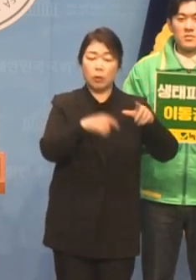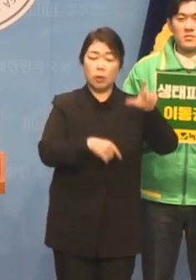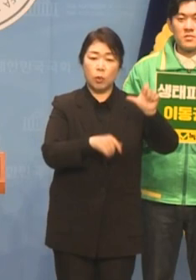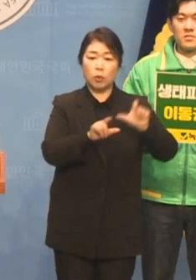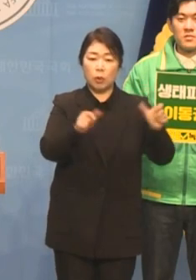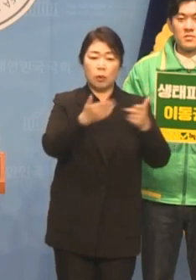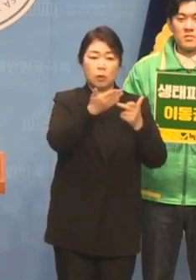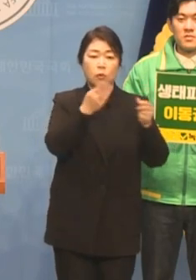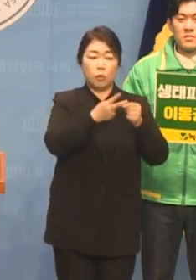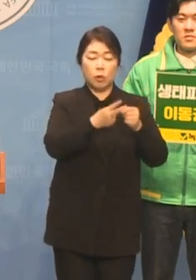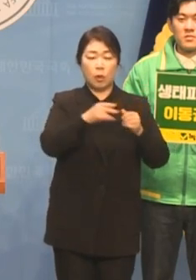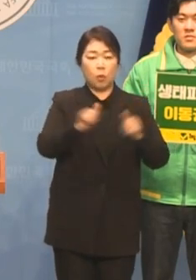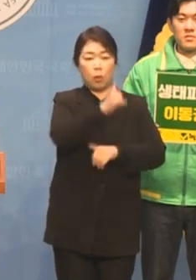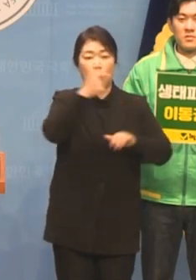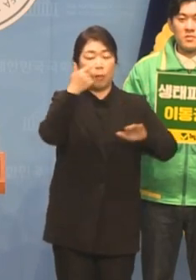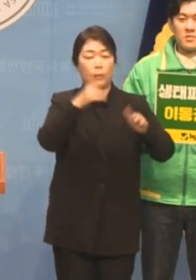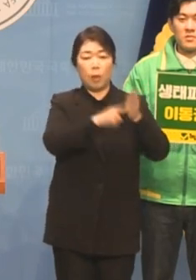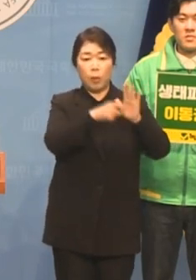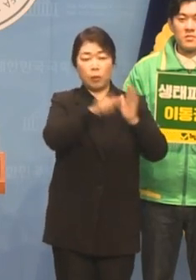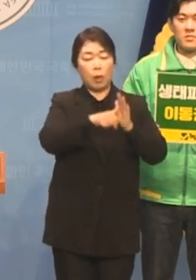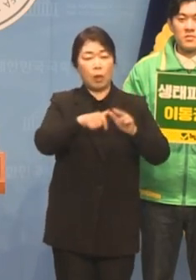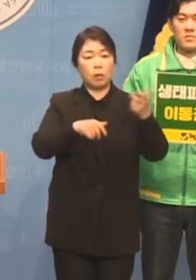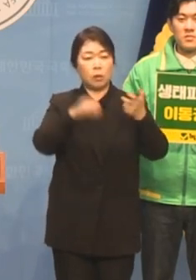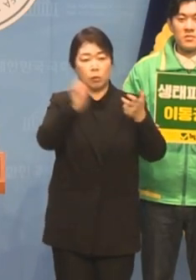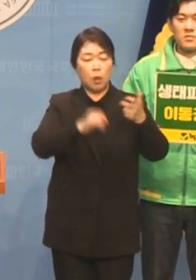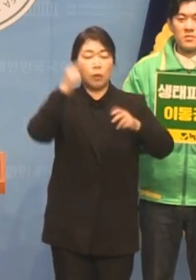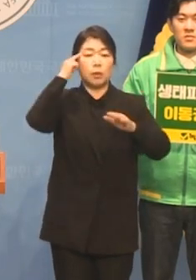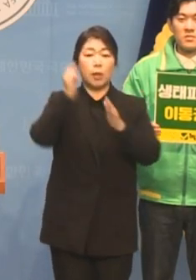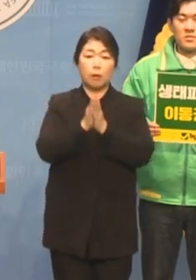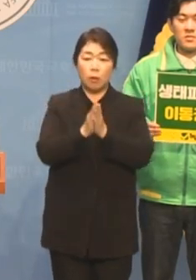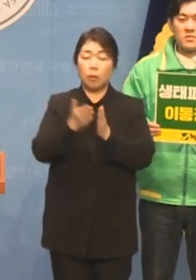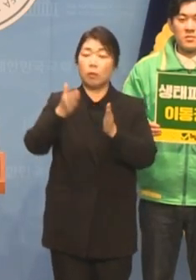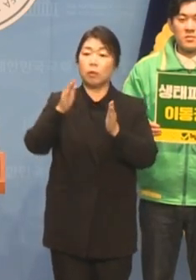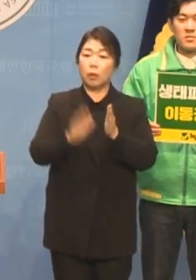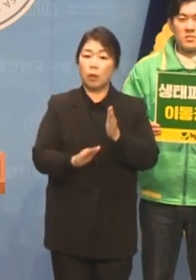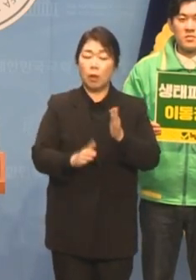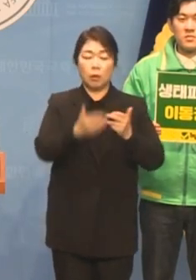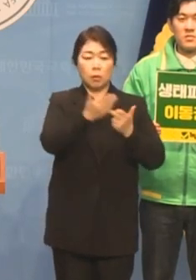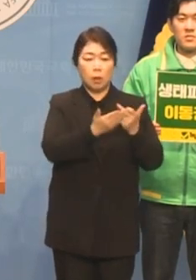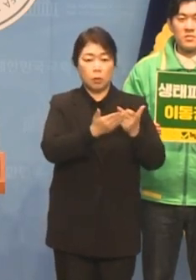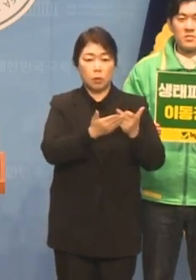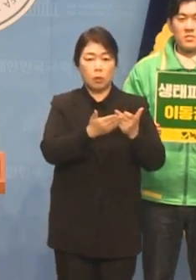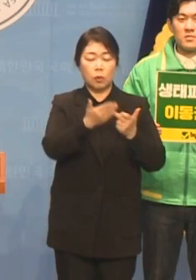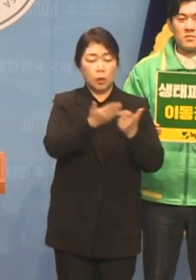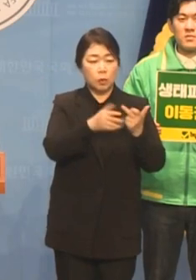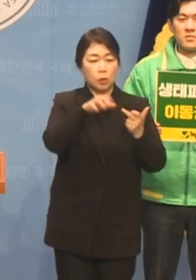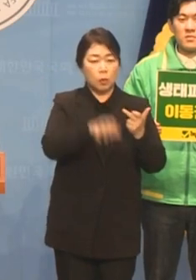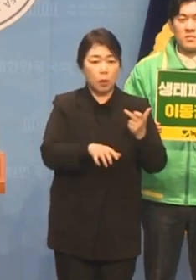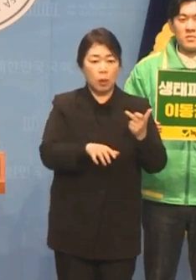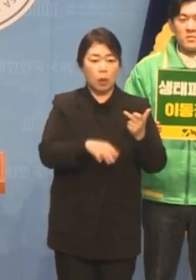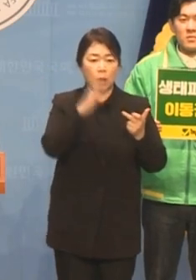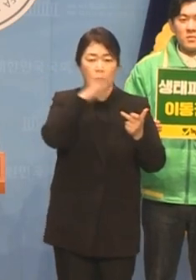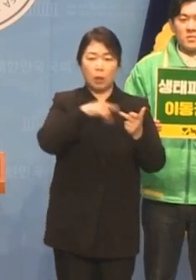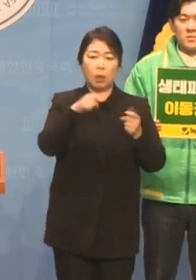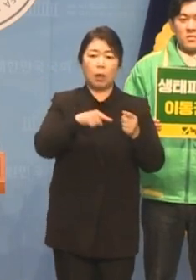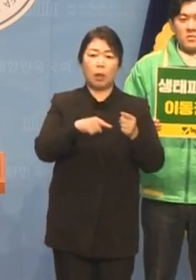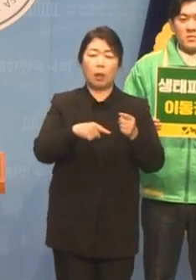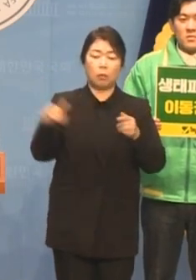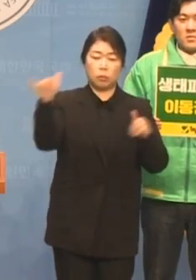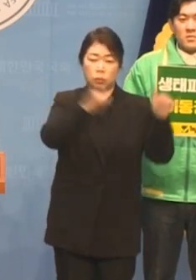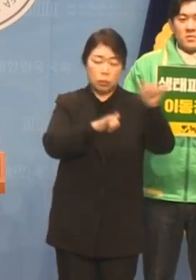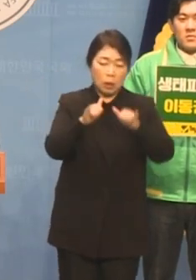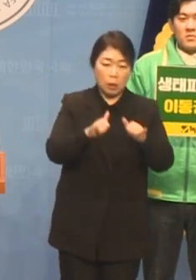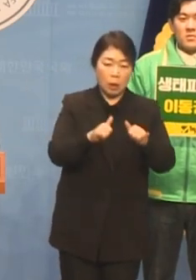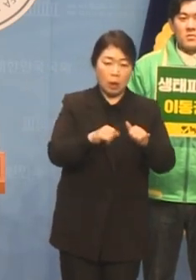당시 70% 찬성 의견을 냈습니다 하지만 제주의 오버투어리즘의 폐해가 극심해지고 도민들의 환경